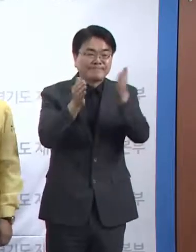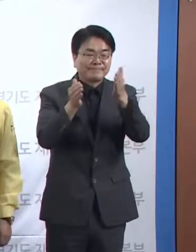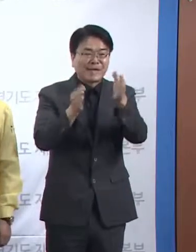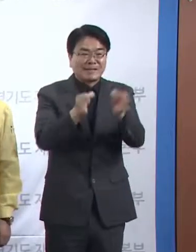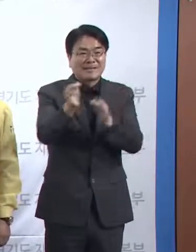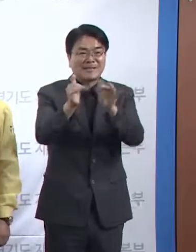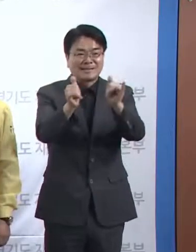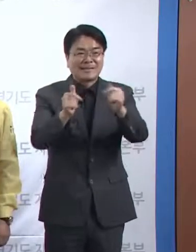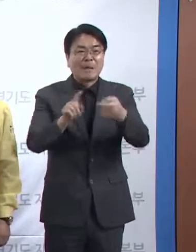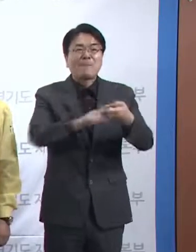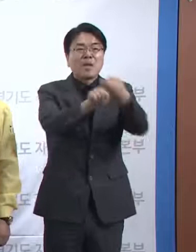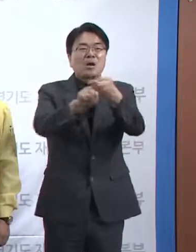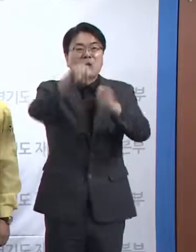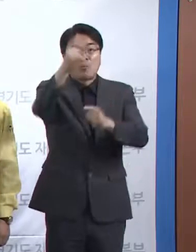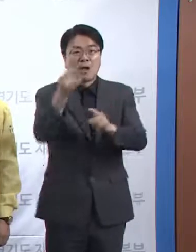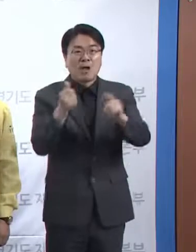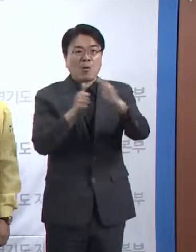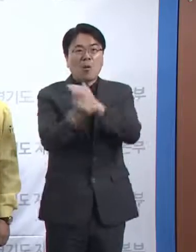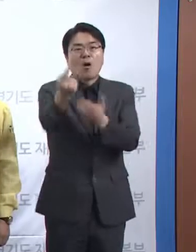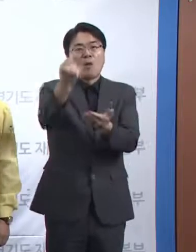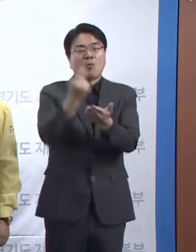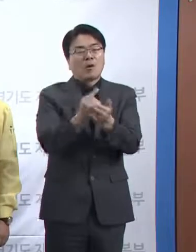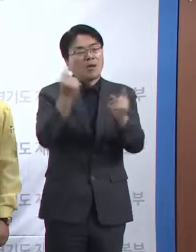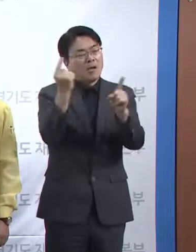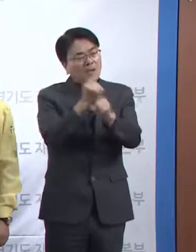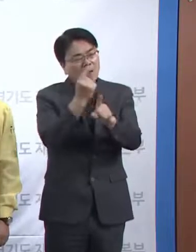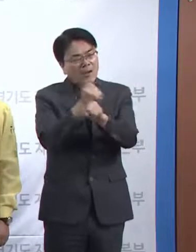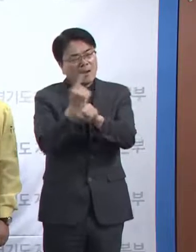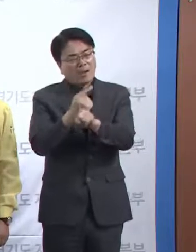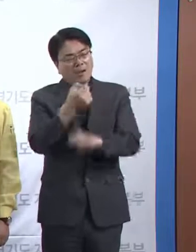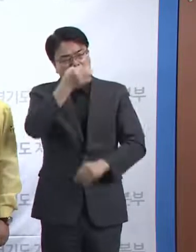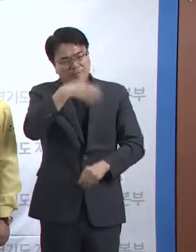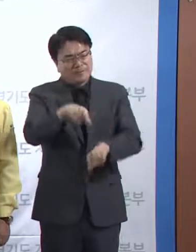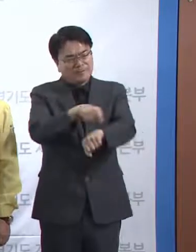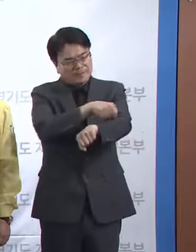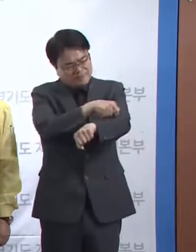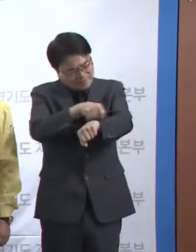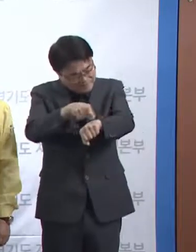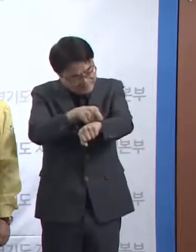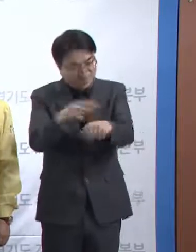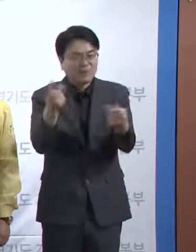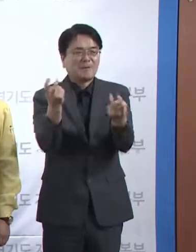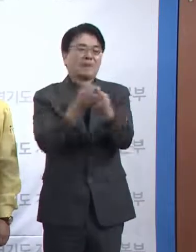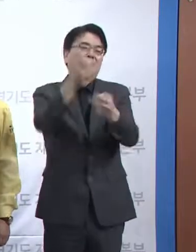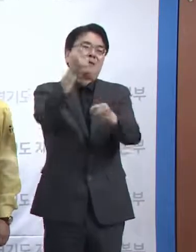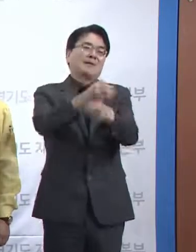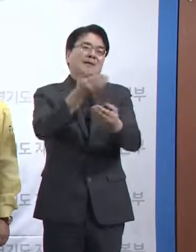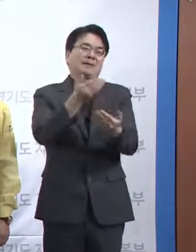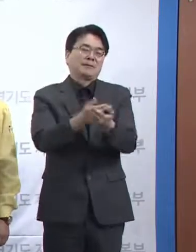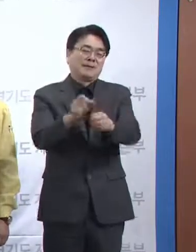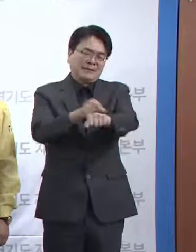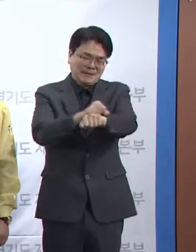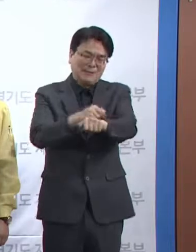방문하여 하루하루가 견디기 힘들다면서 특단의 대책을 요구하기도 하였습니다.